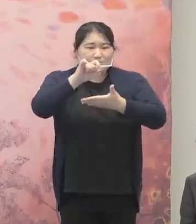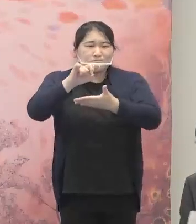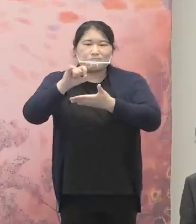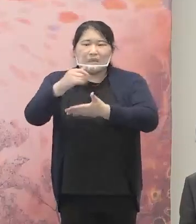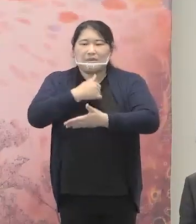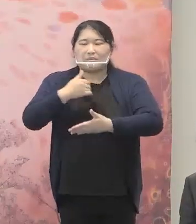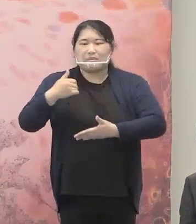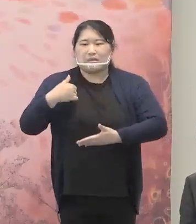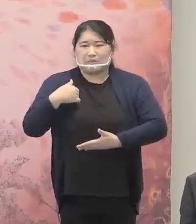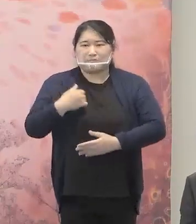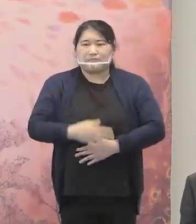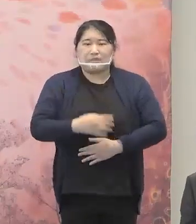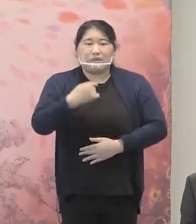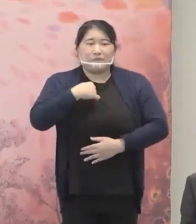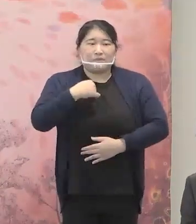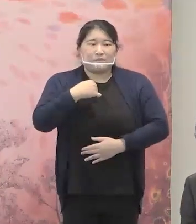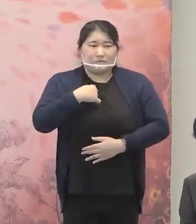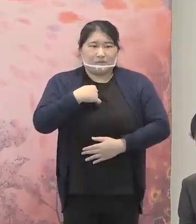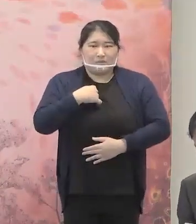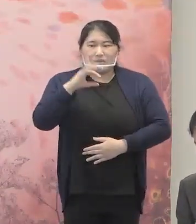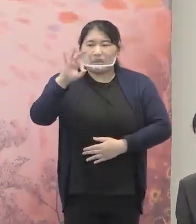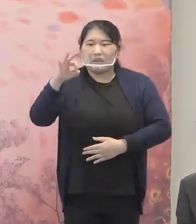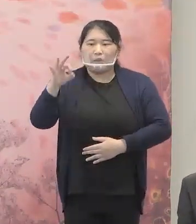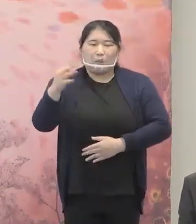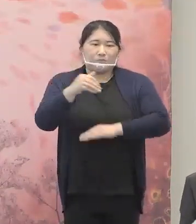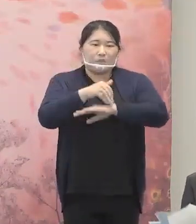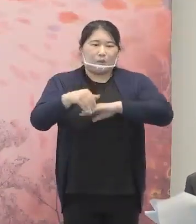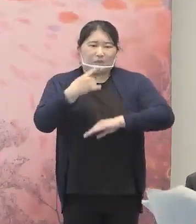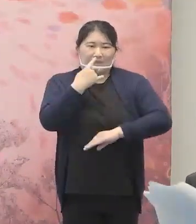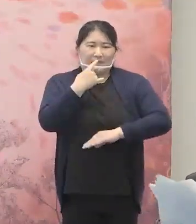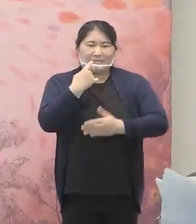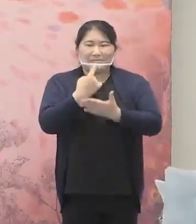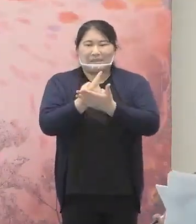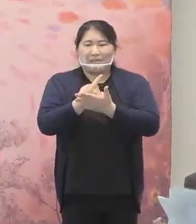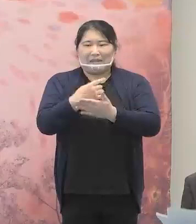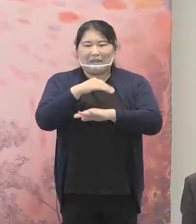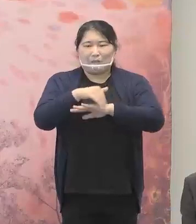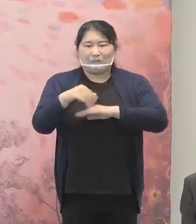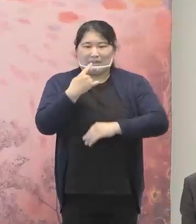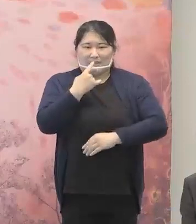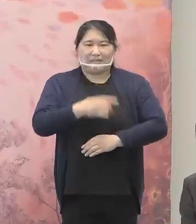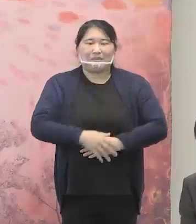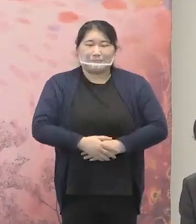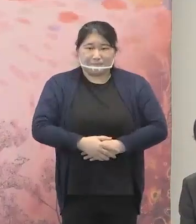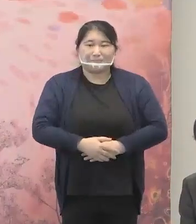います。私もMC として金曜日を予定してますが、参加をしようと思っております。